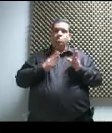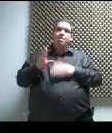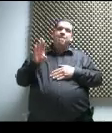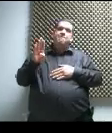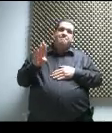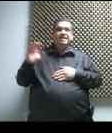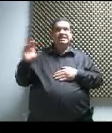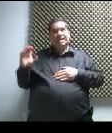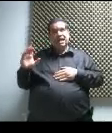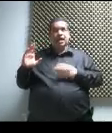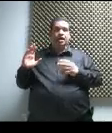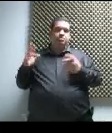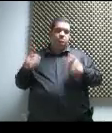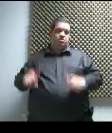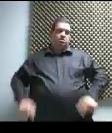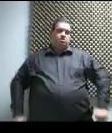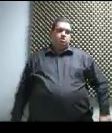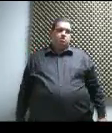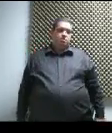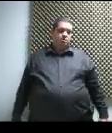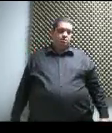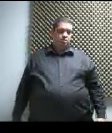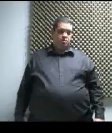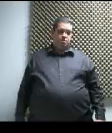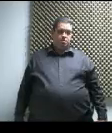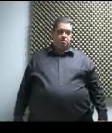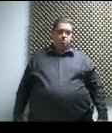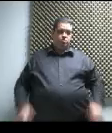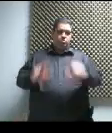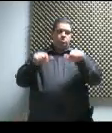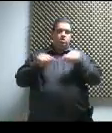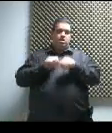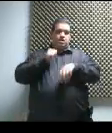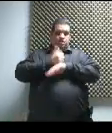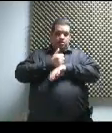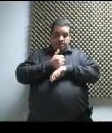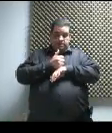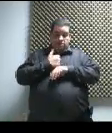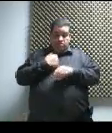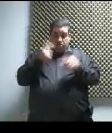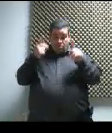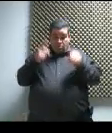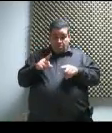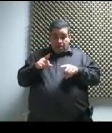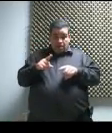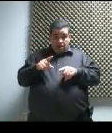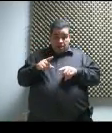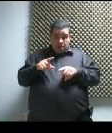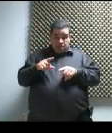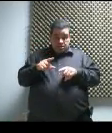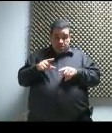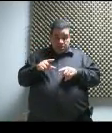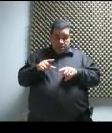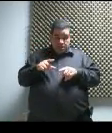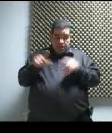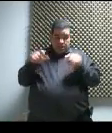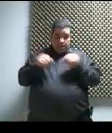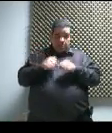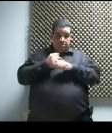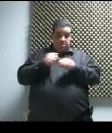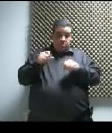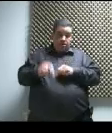y C, por si acaso. No, un área ya designada en frío, ¿no? exacto. Si yo estoy un agarre aquí, aquí la zona más